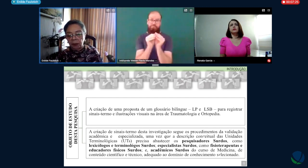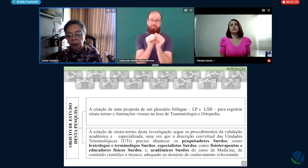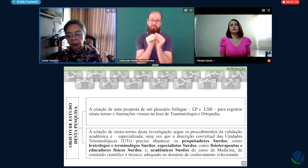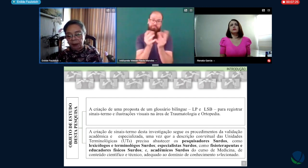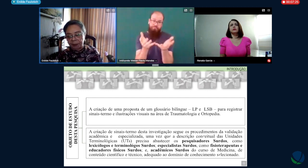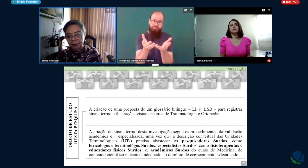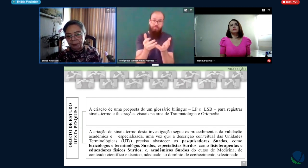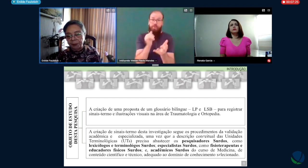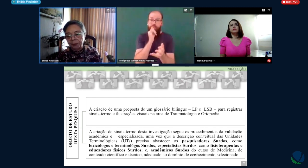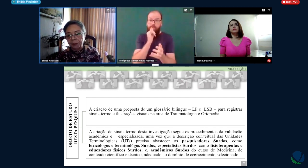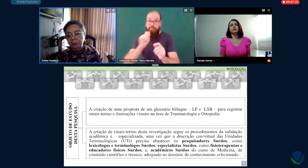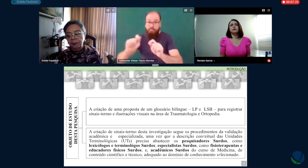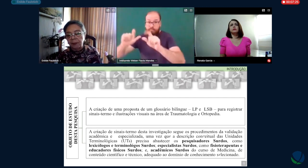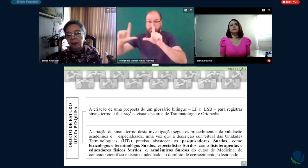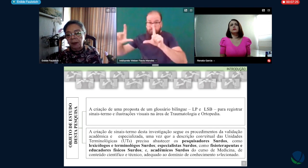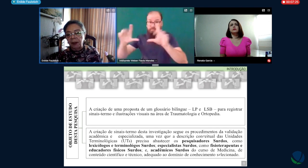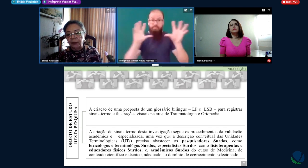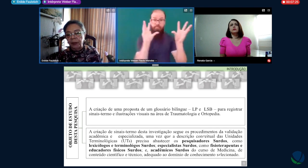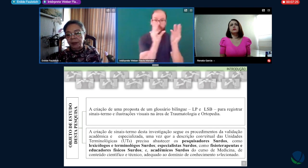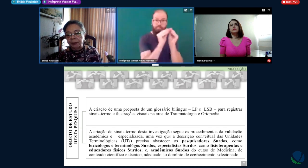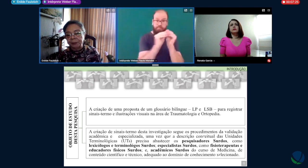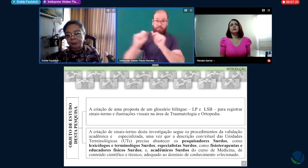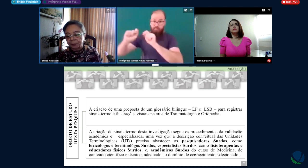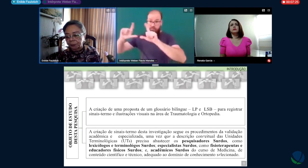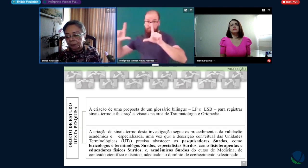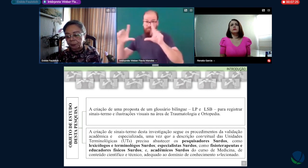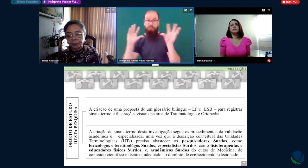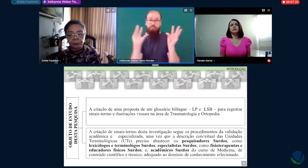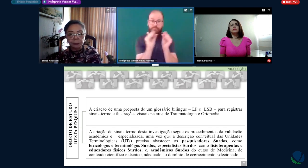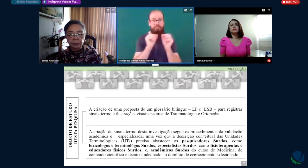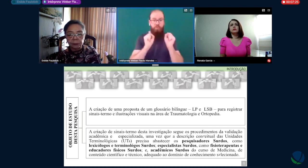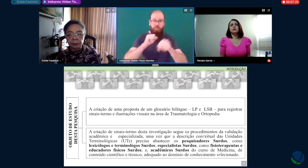perder a hora da defesa.